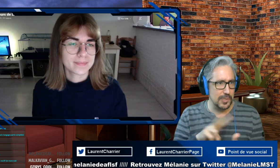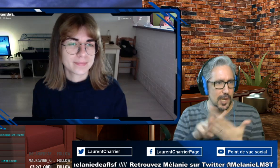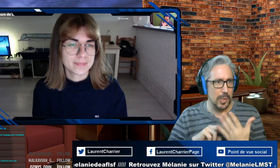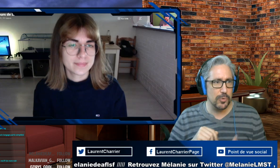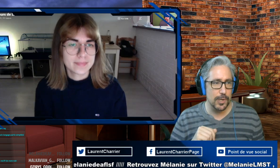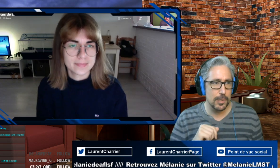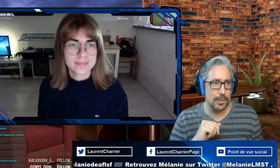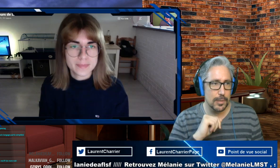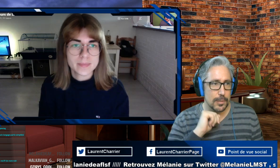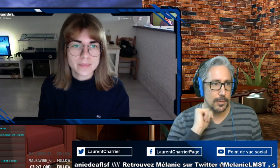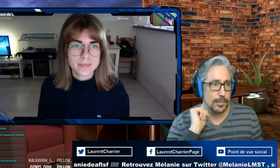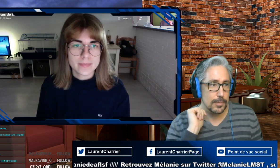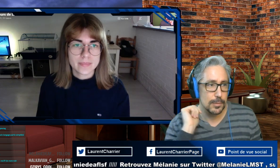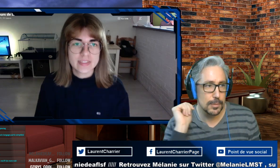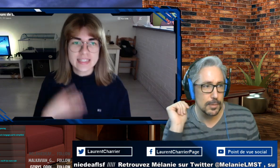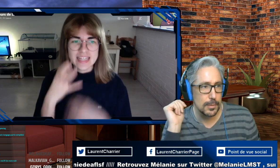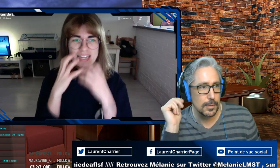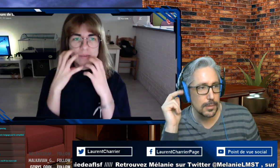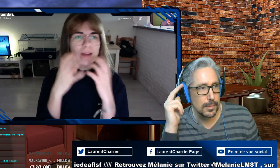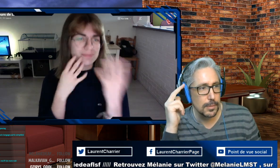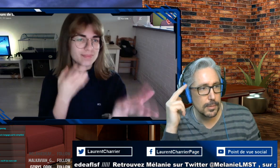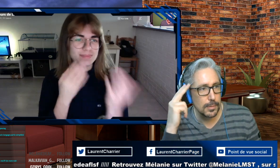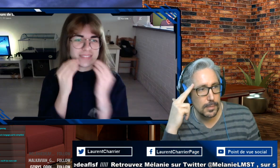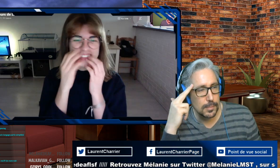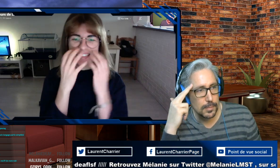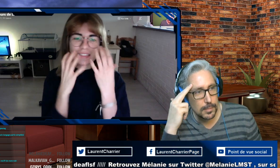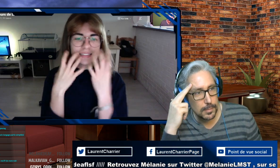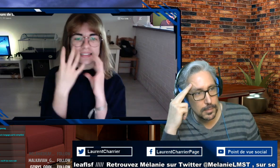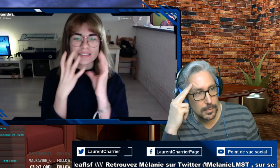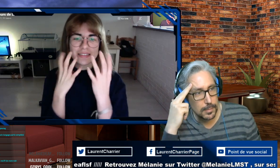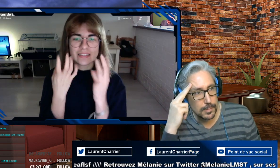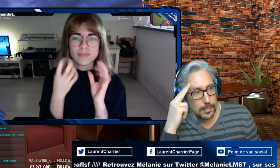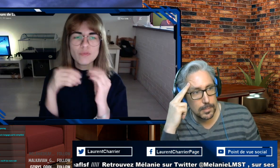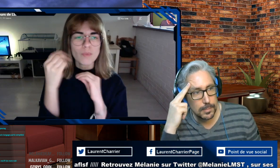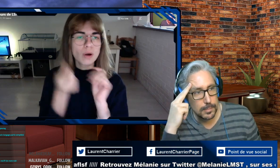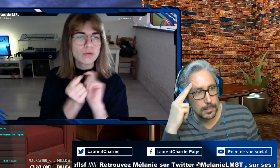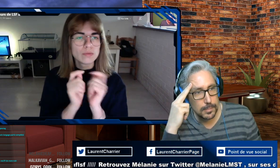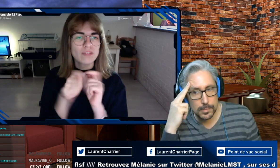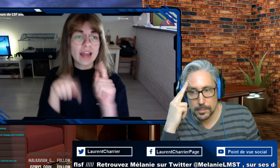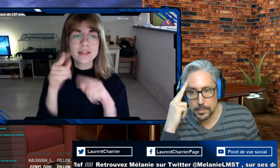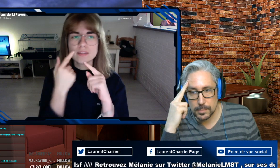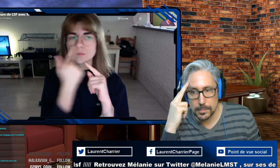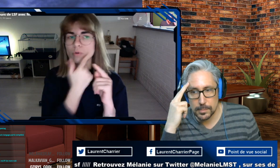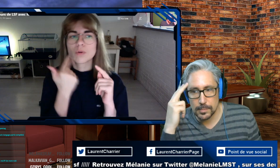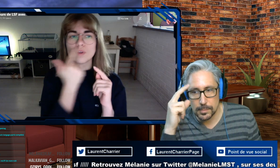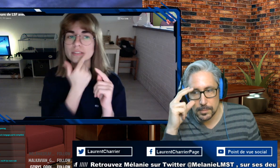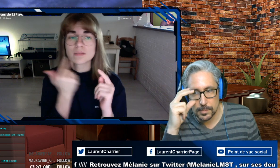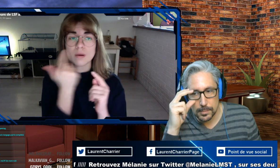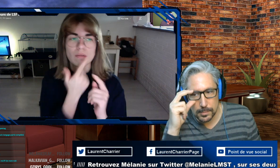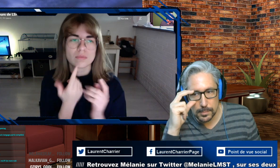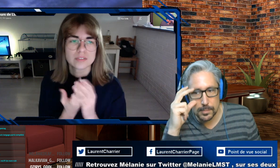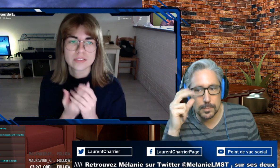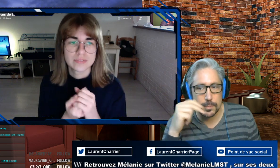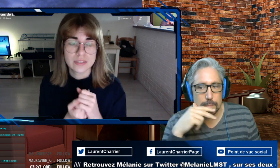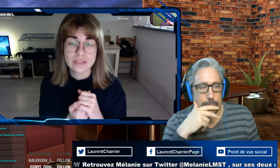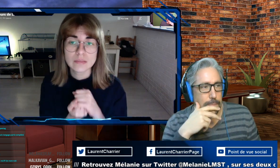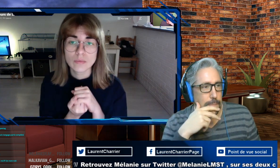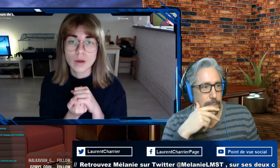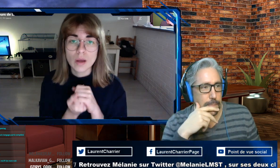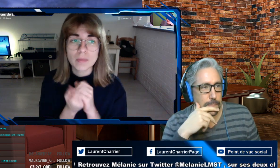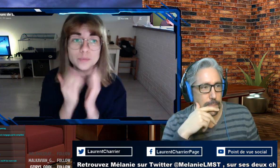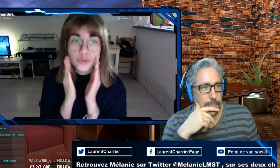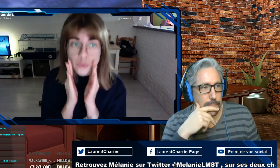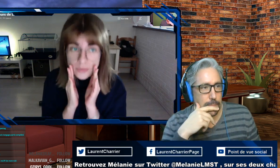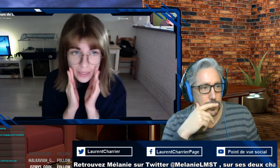plus difficile après pour lire. Ouais, c'est le moment pareil, donc forcément